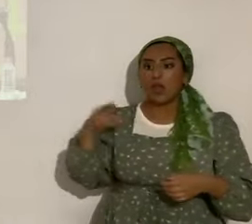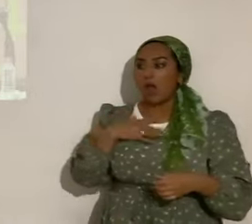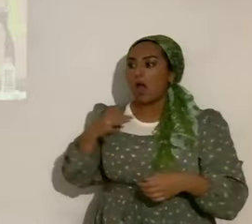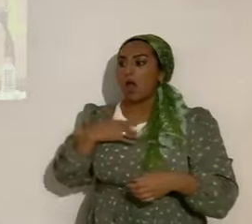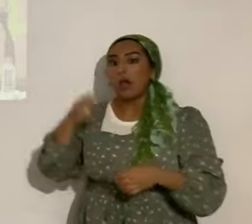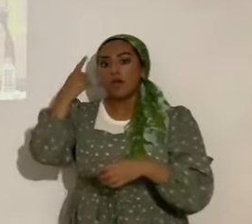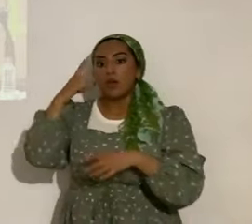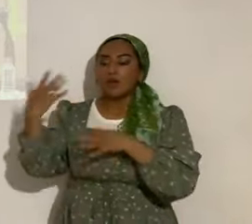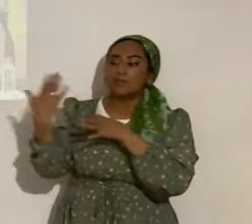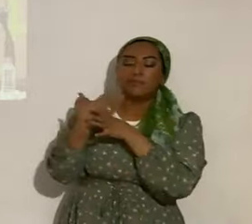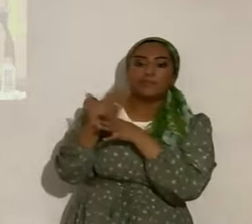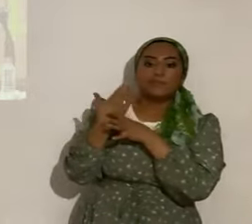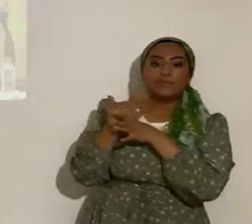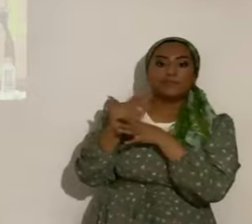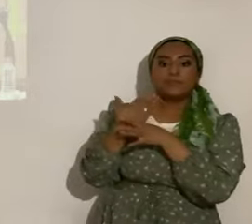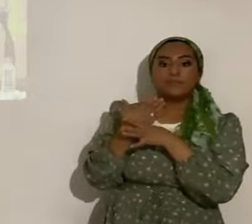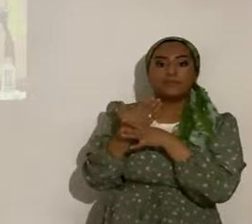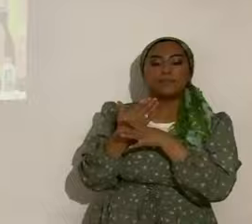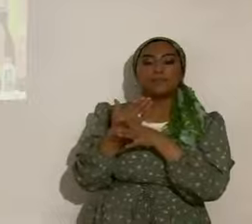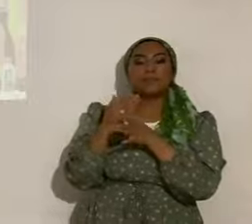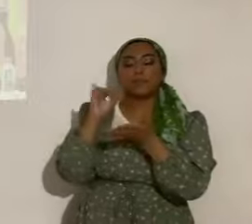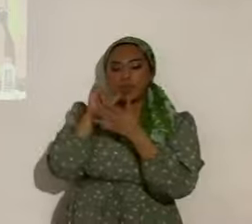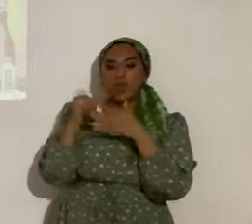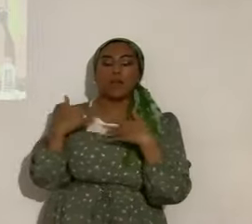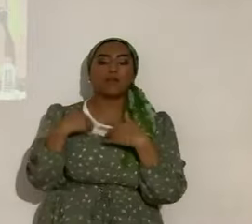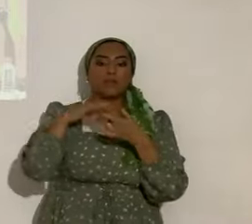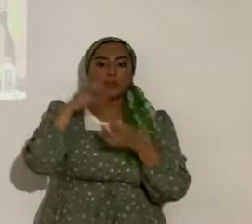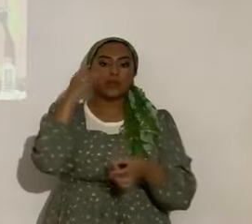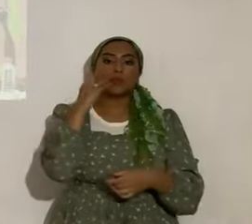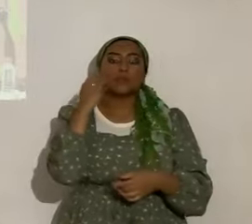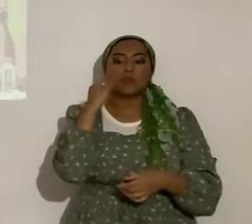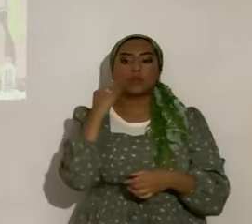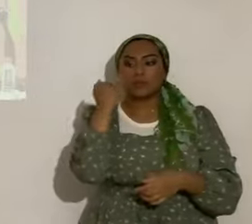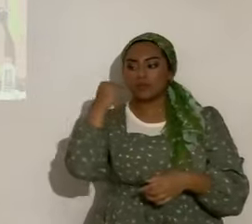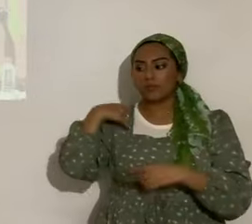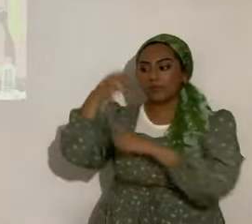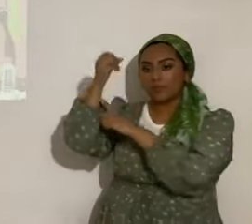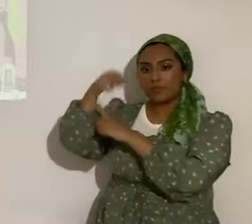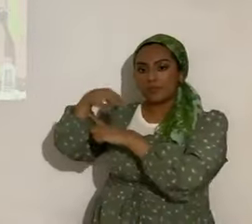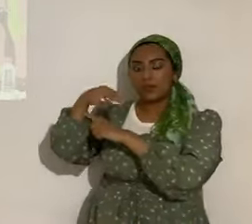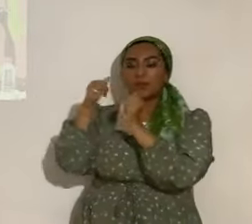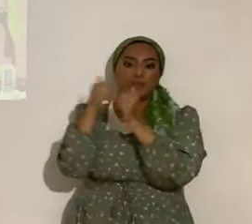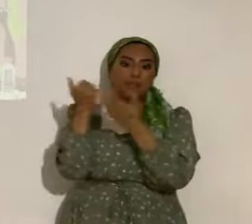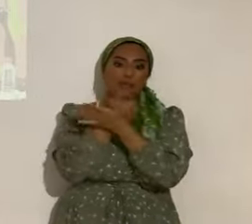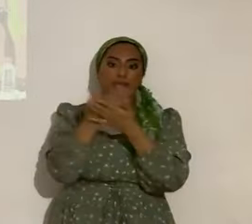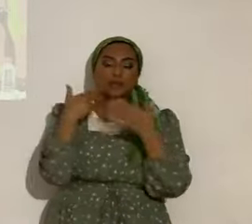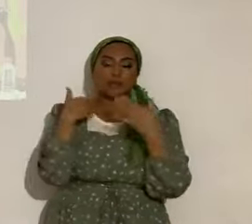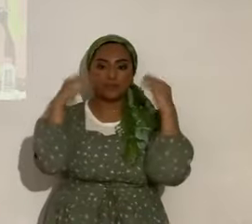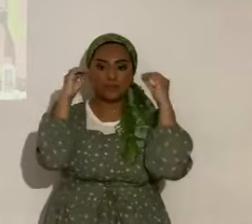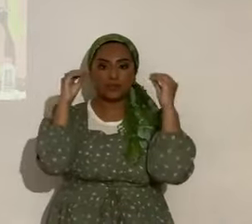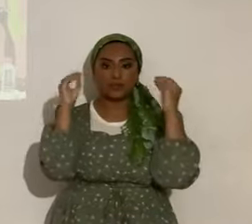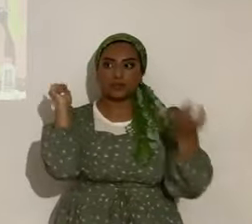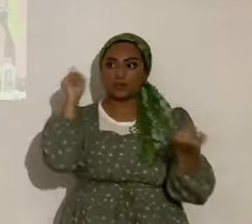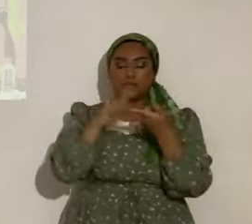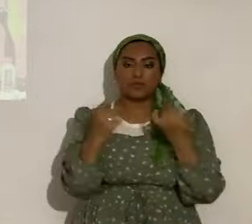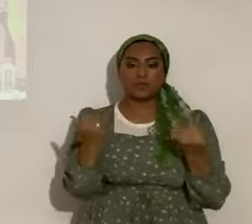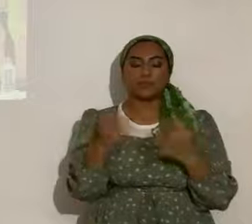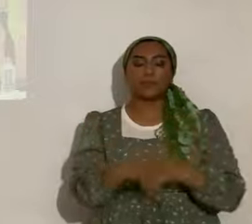para molestarnos. Y eso es tener experiencia espiritual si tú los operas con todo lo que ya he ministrado hasta este momento.